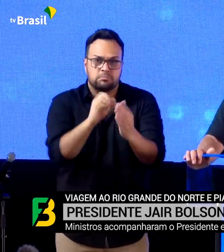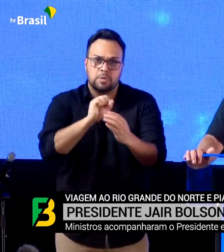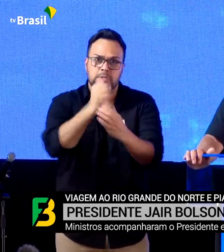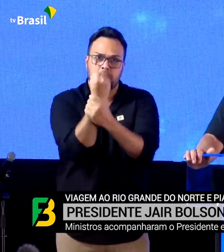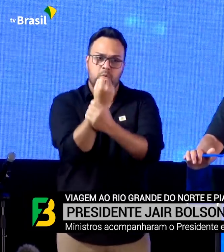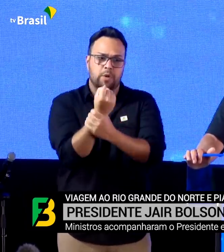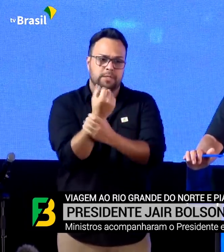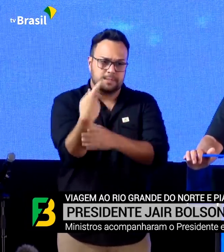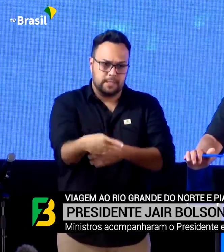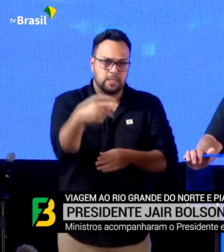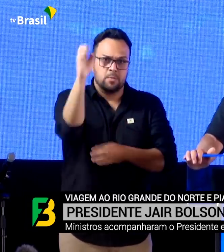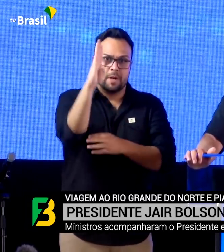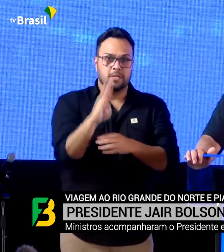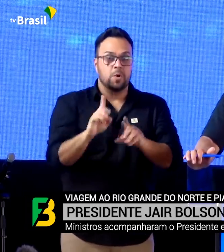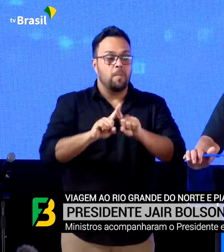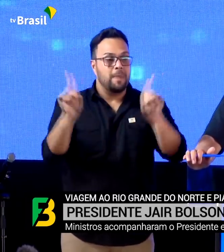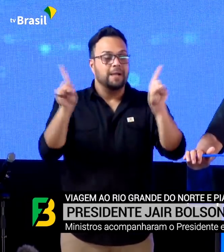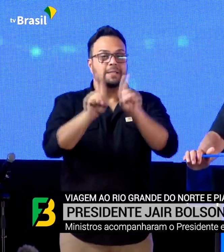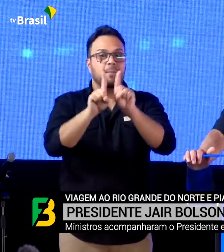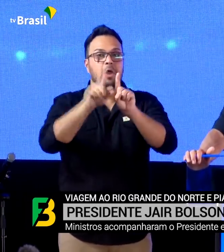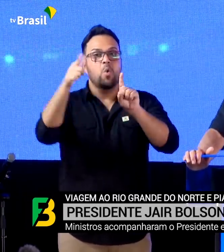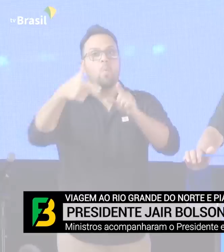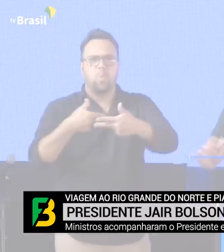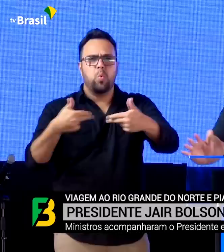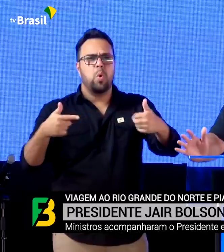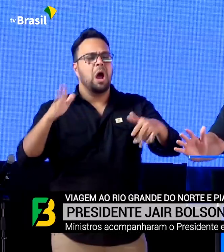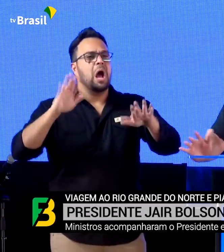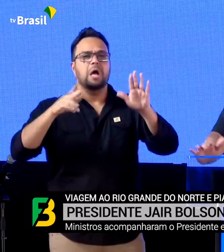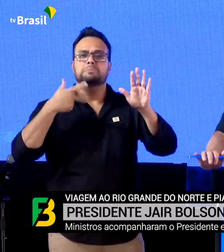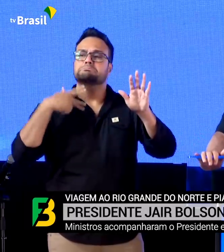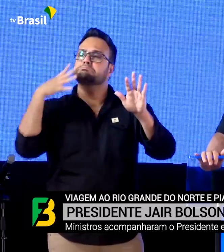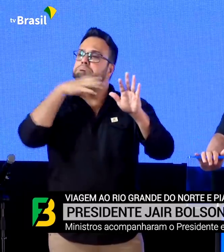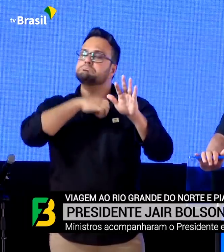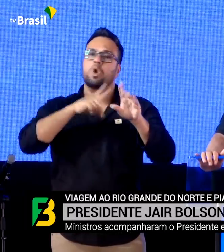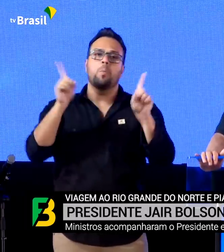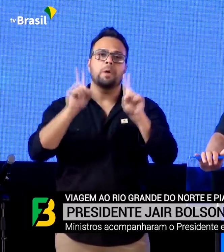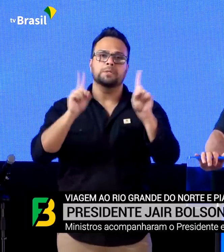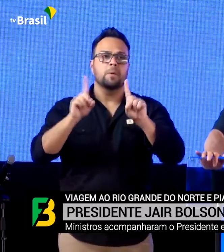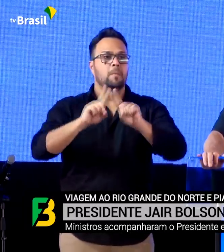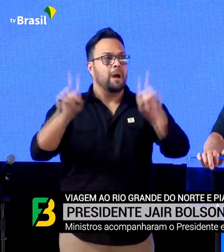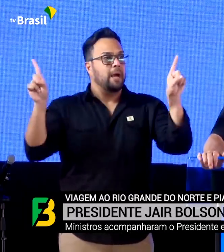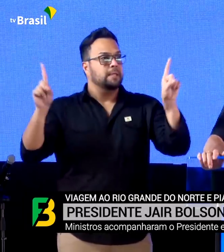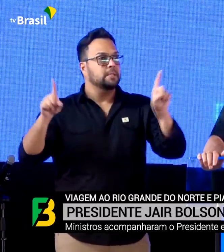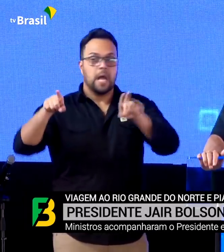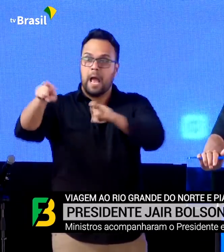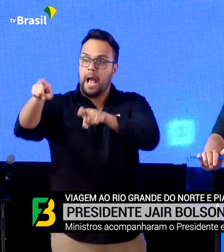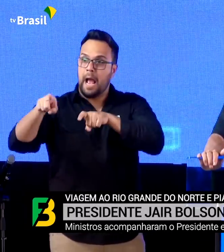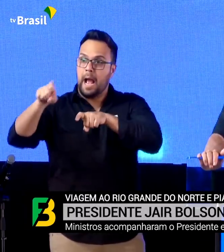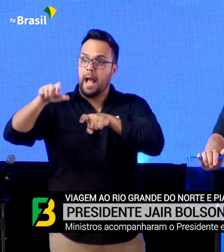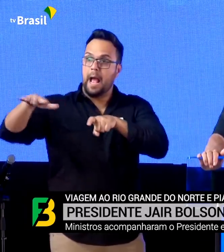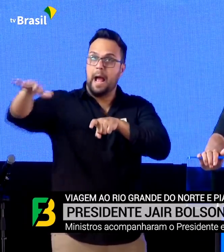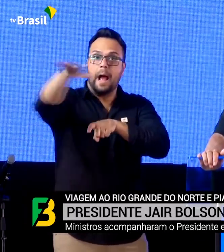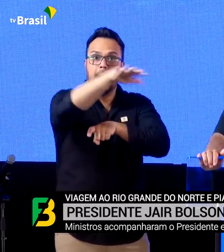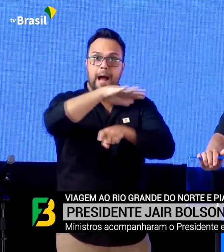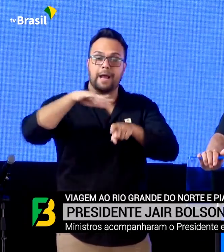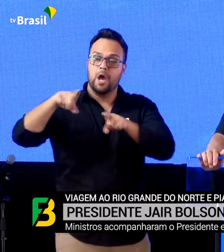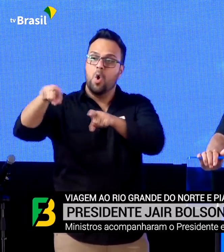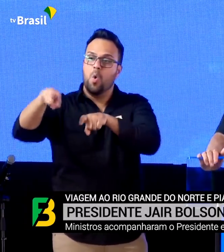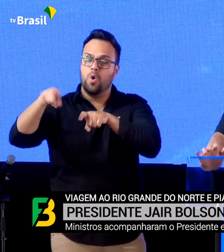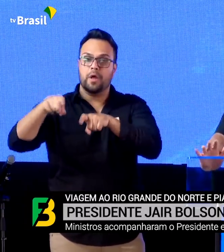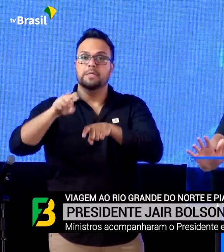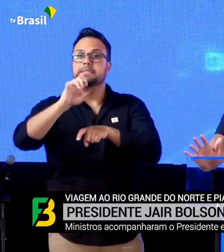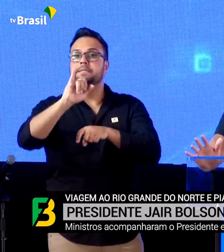segurança alimentar, bem como de outros países. Aqui estou numa área rural. Quando se fala em